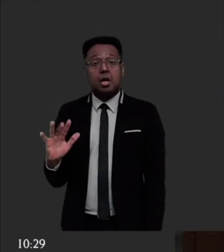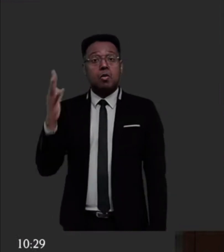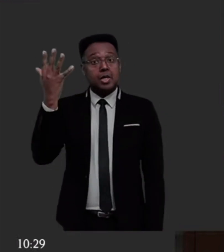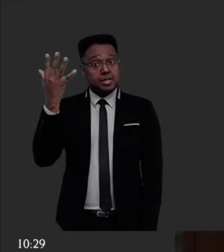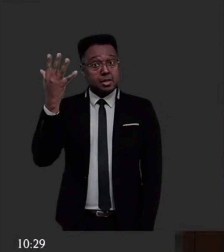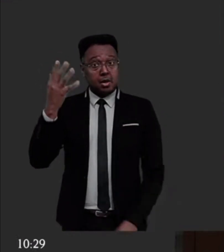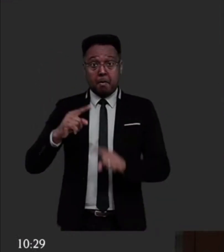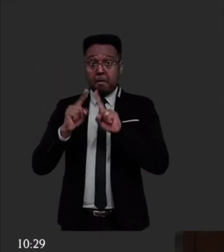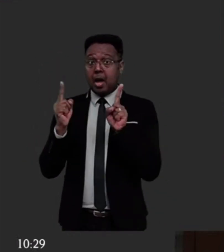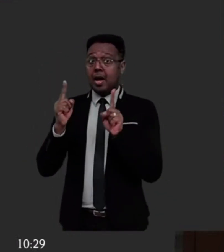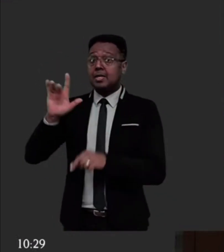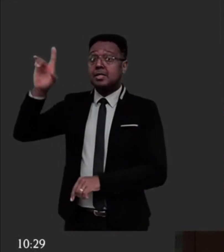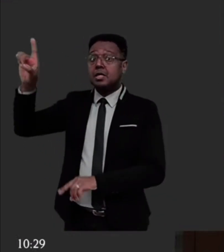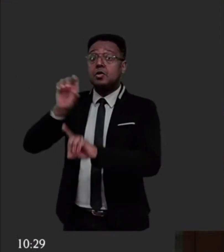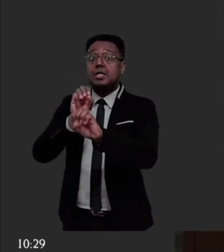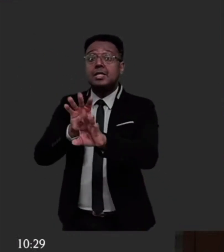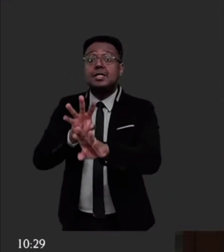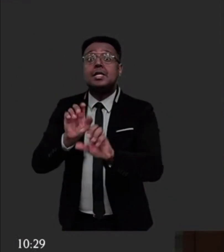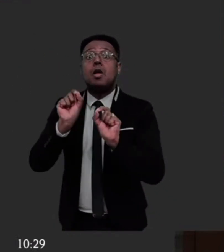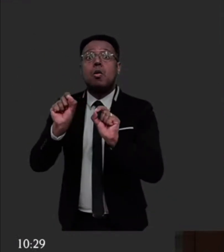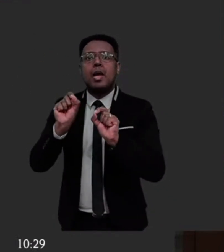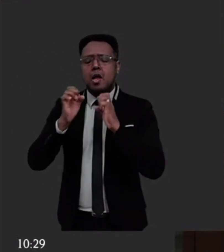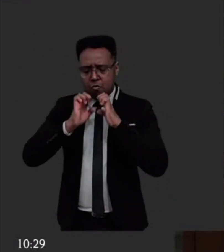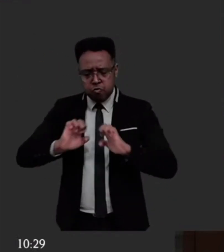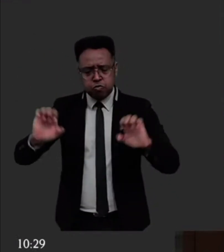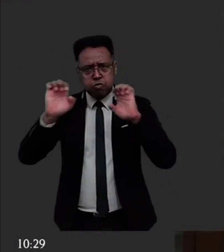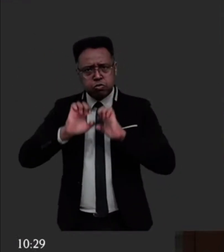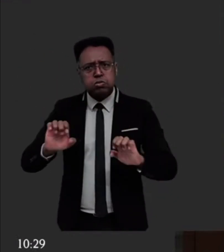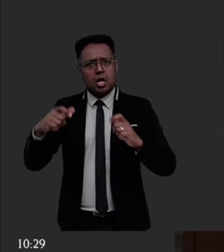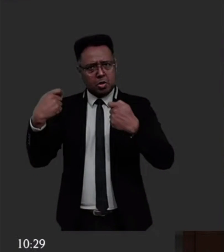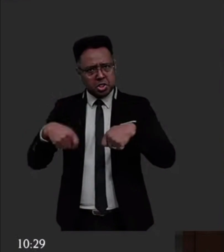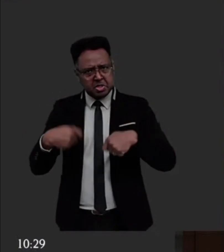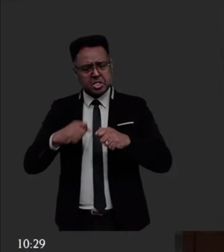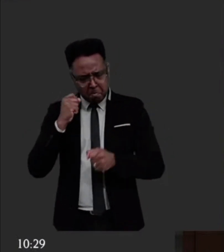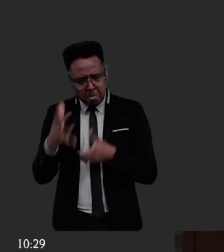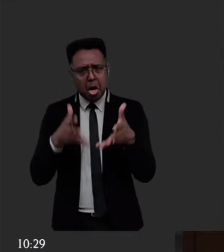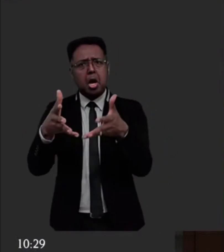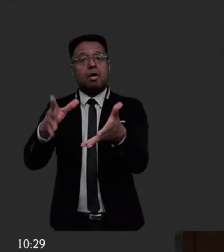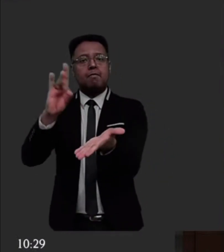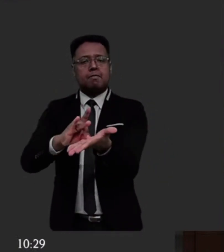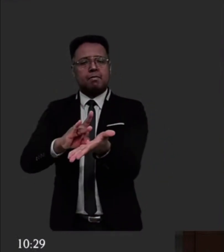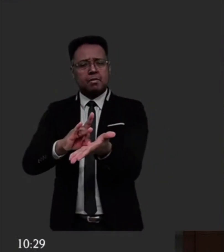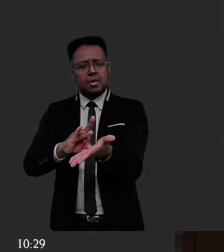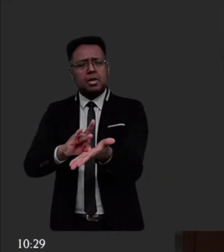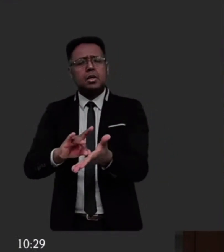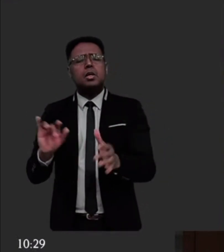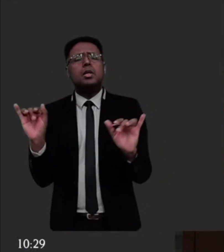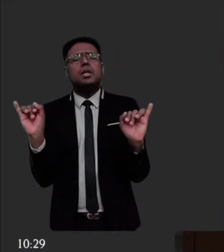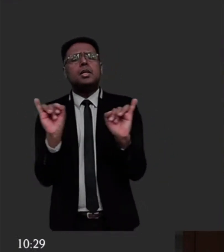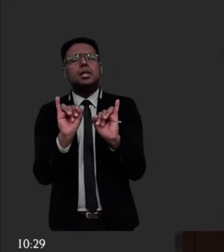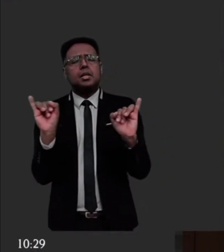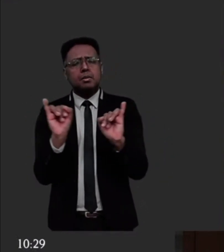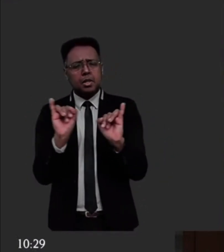a defender o Evangelho de Cristo. A cara Irmandade, a instrução